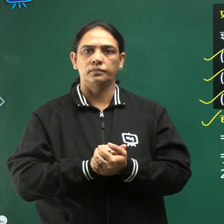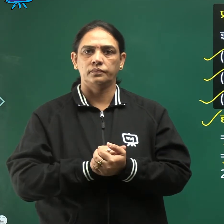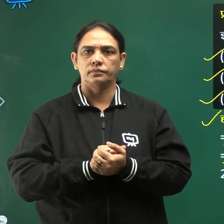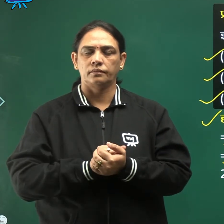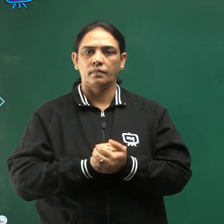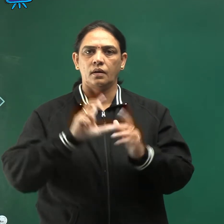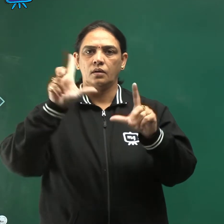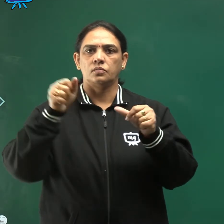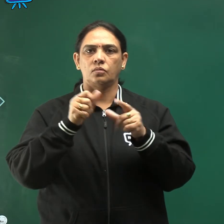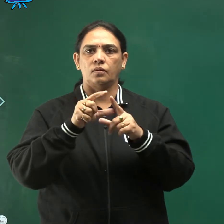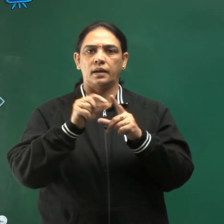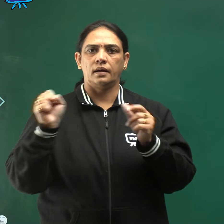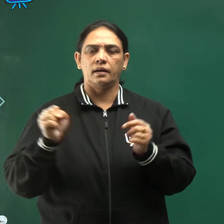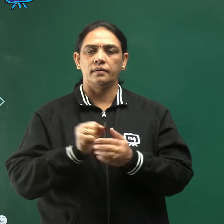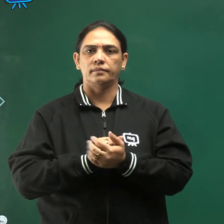हल करेंगे